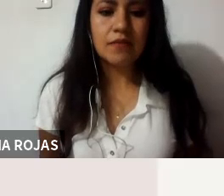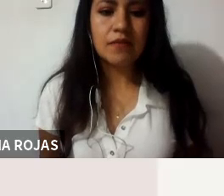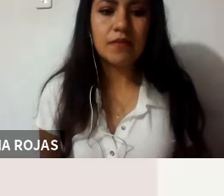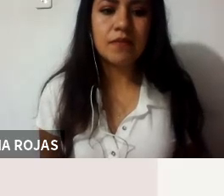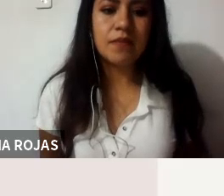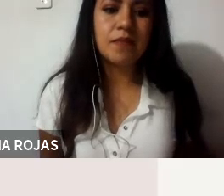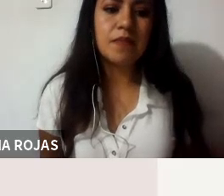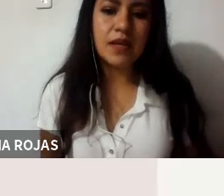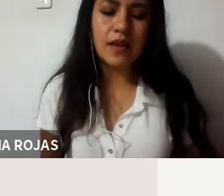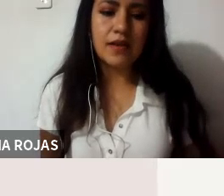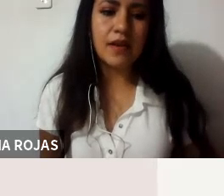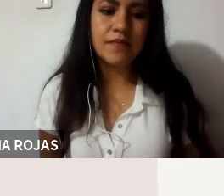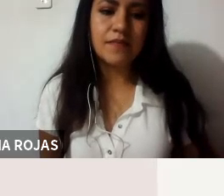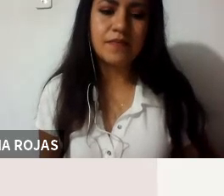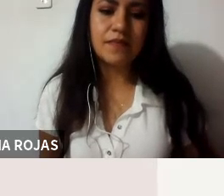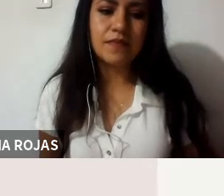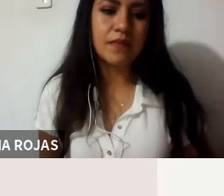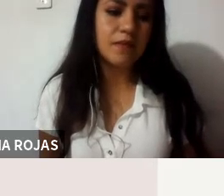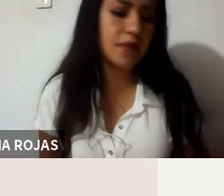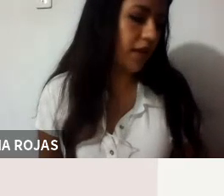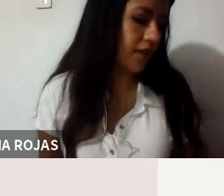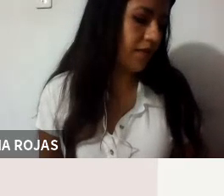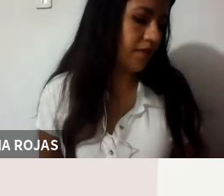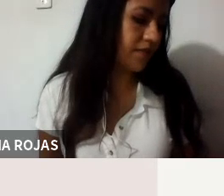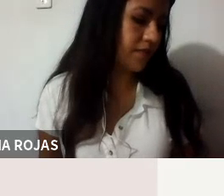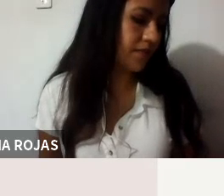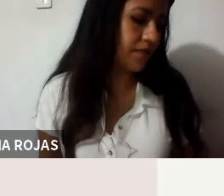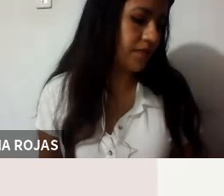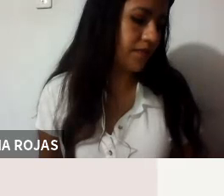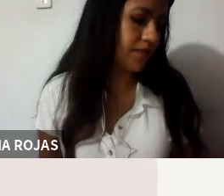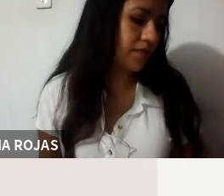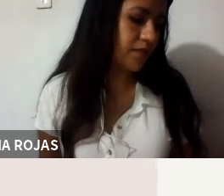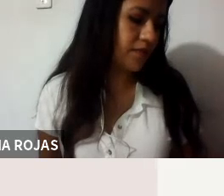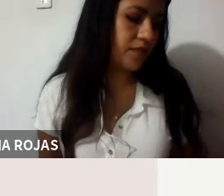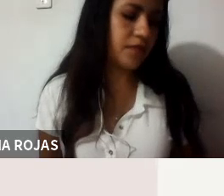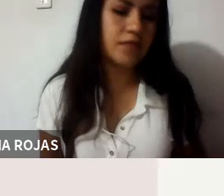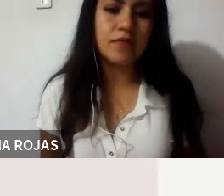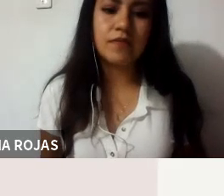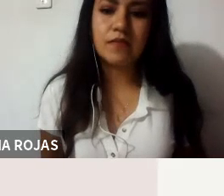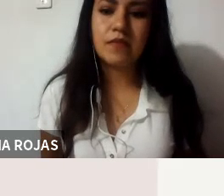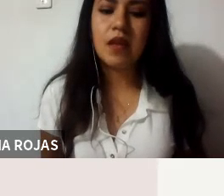Migraña, migraña, migraña.